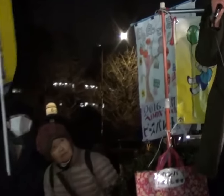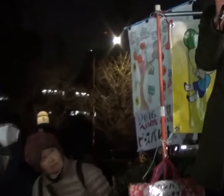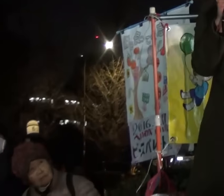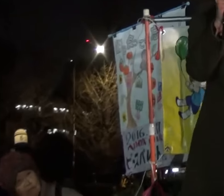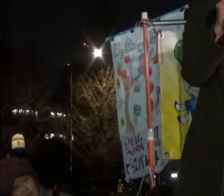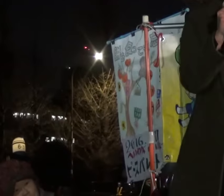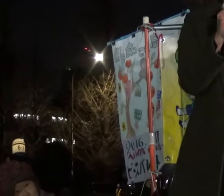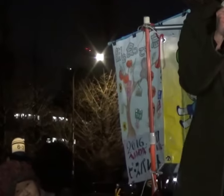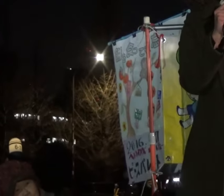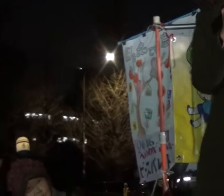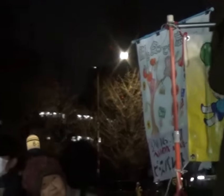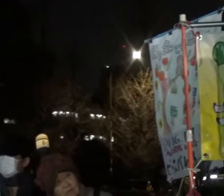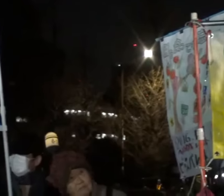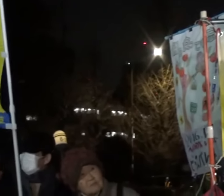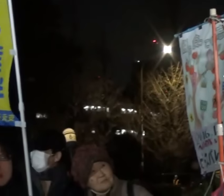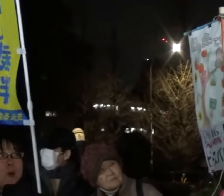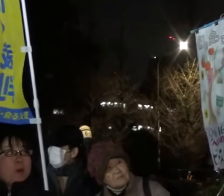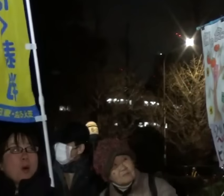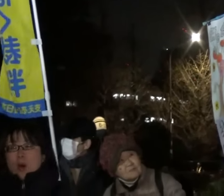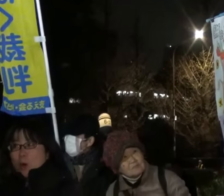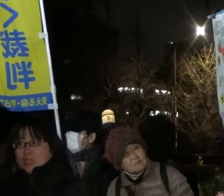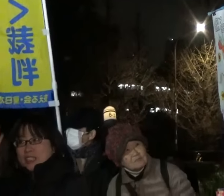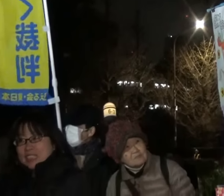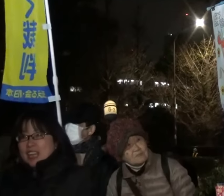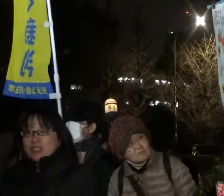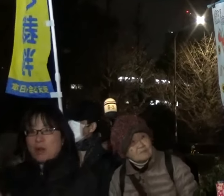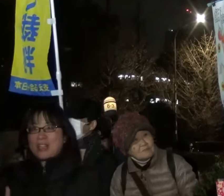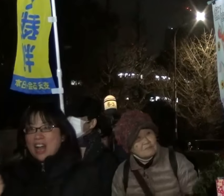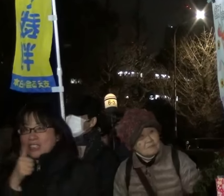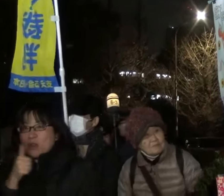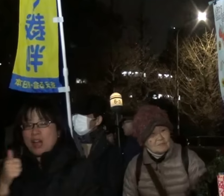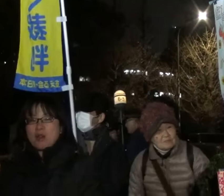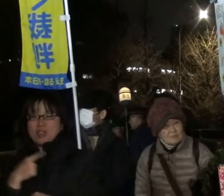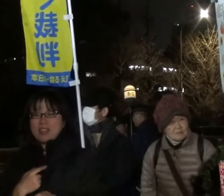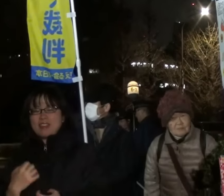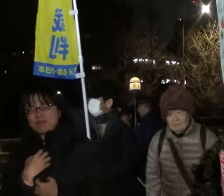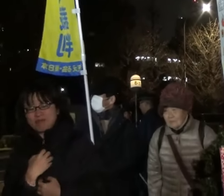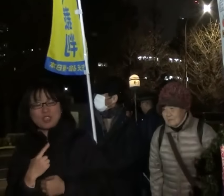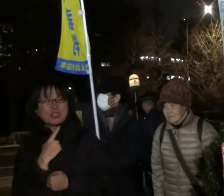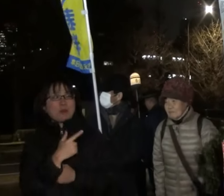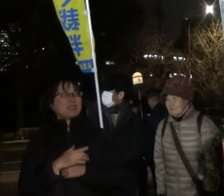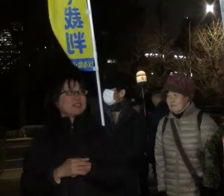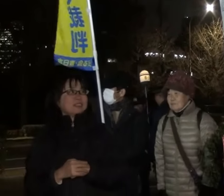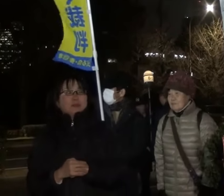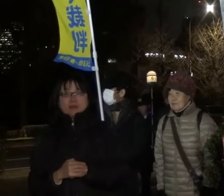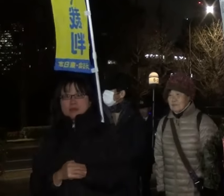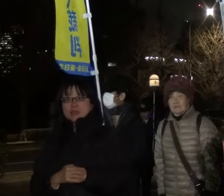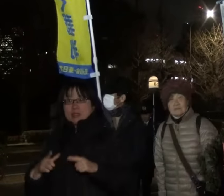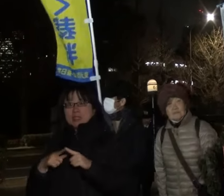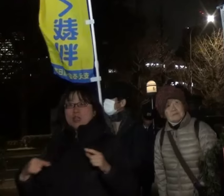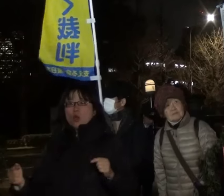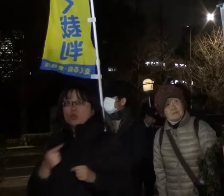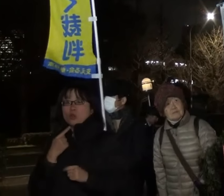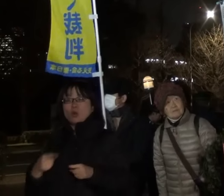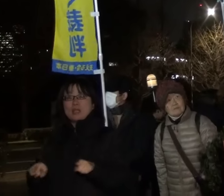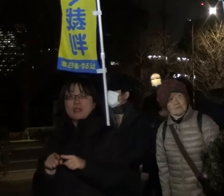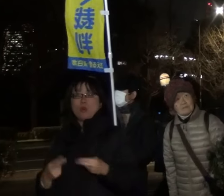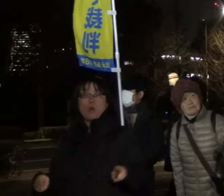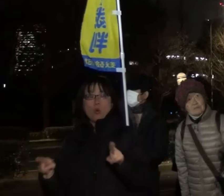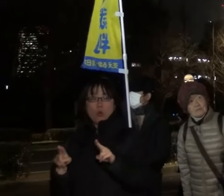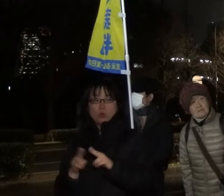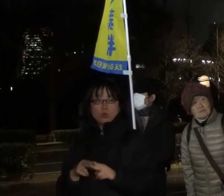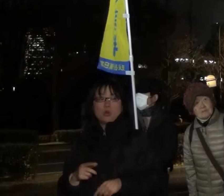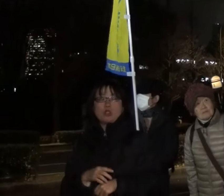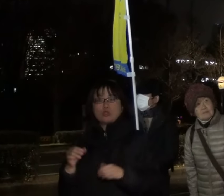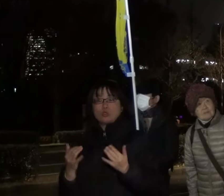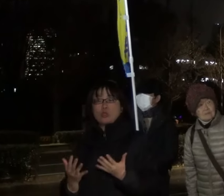もう赤面しちゃいそうな紹介をいただいてとても緊張しています。日本共産党の衆議院議員の